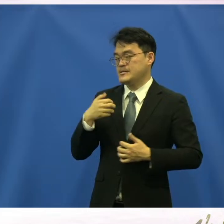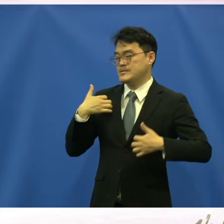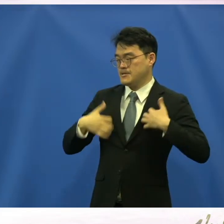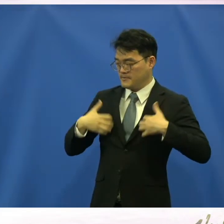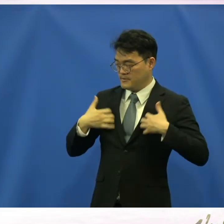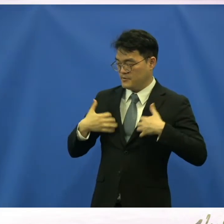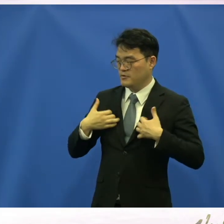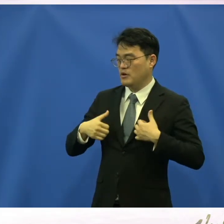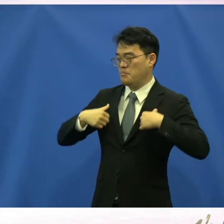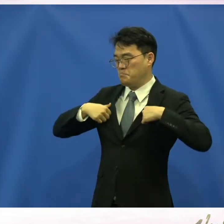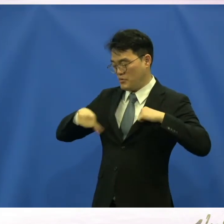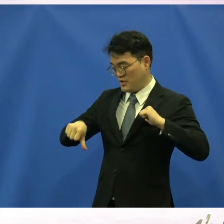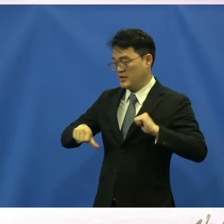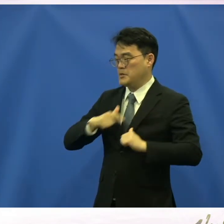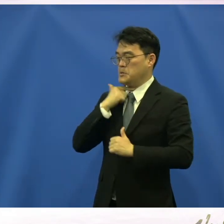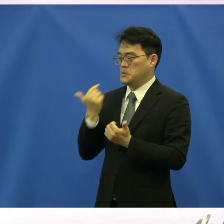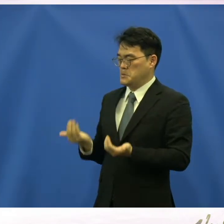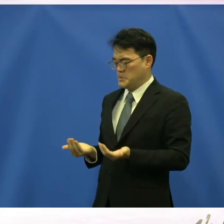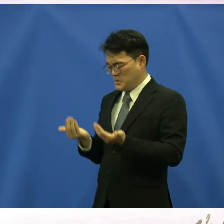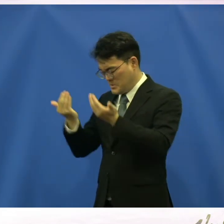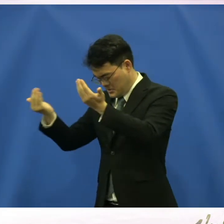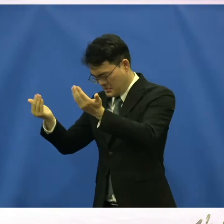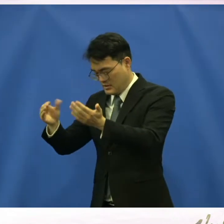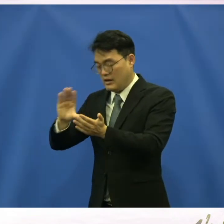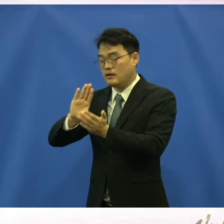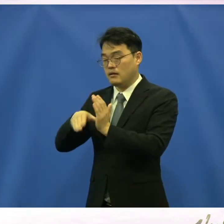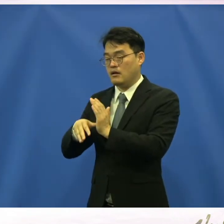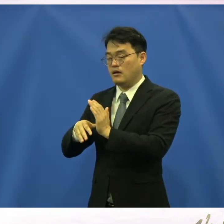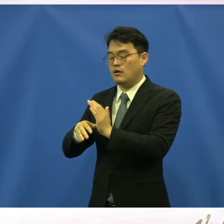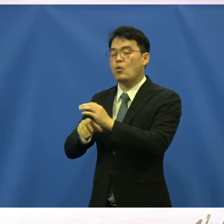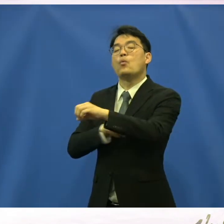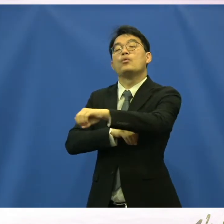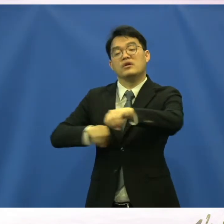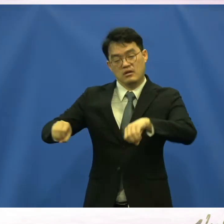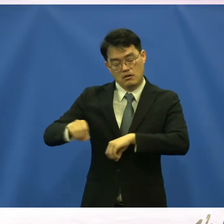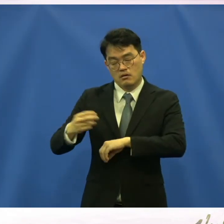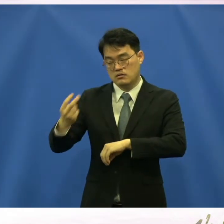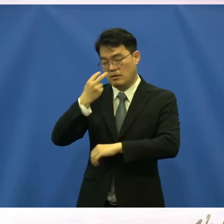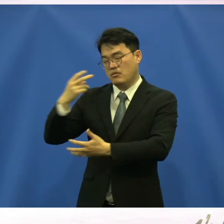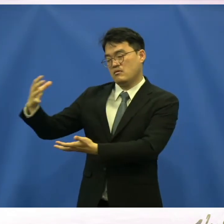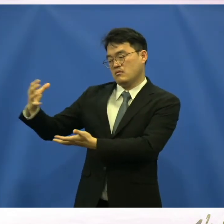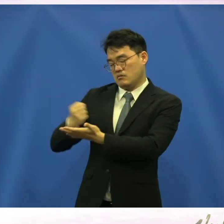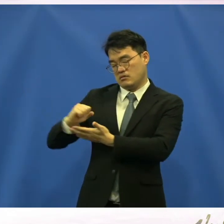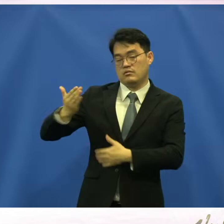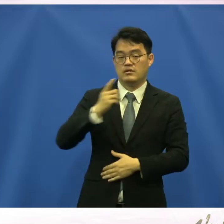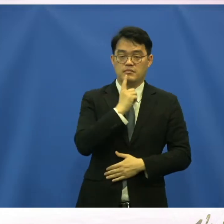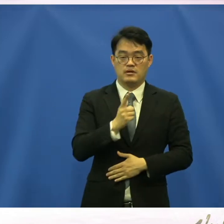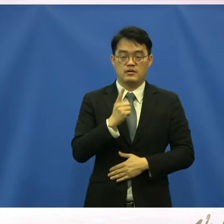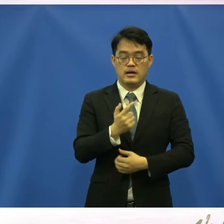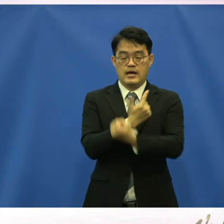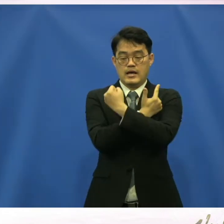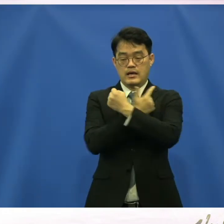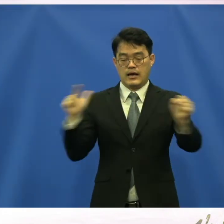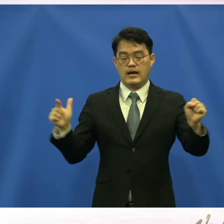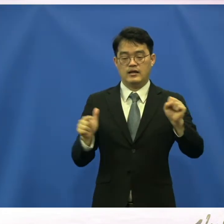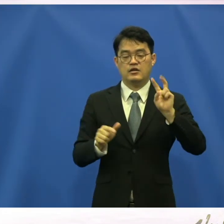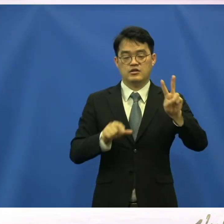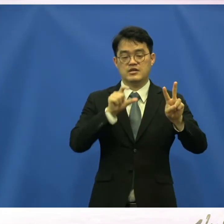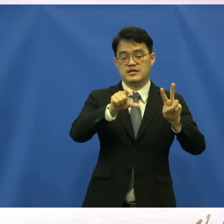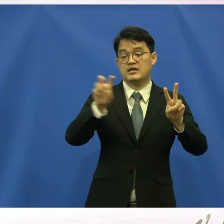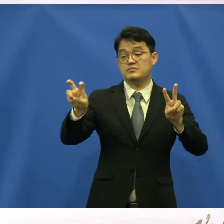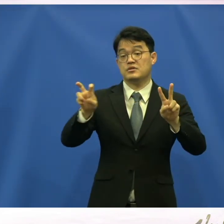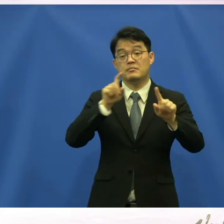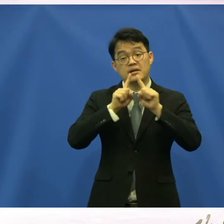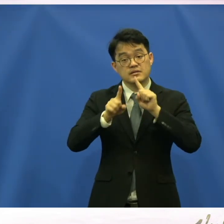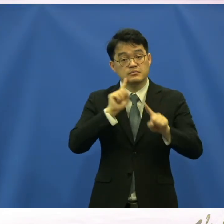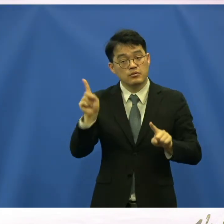우리 이해는 되는데 이게 삶에서 이게 안 돼요. 갈라디아서 2장 20절에 내가 죽어야 한다는 거야. 내가 그리스도와